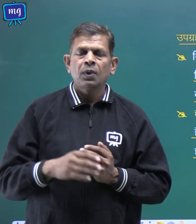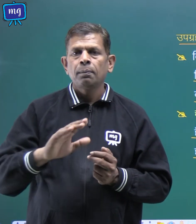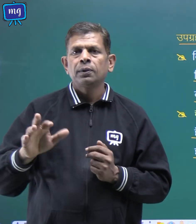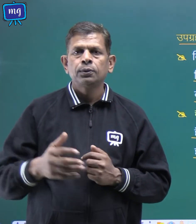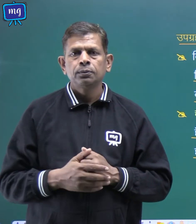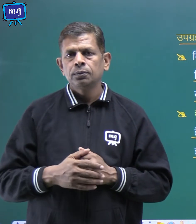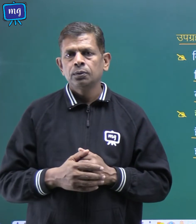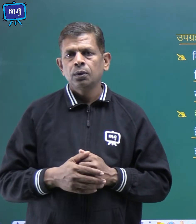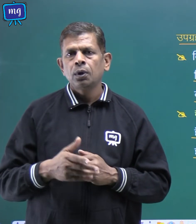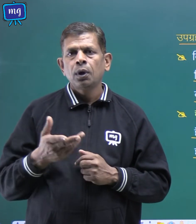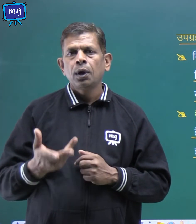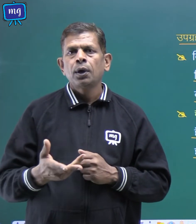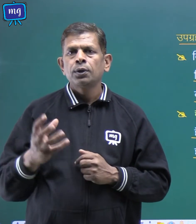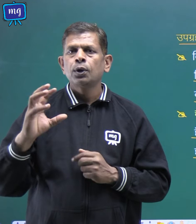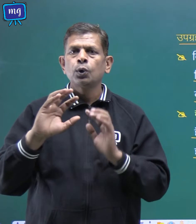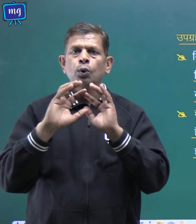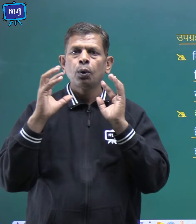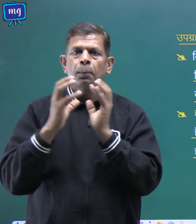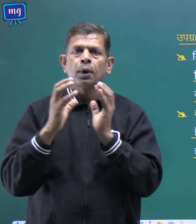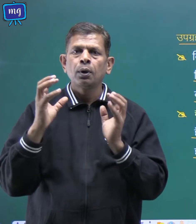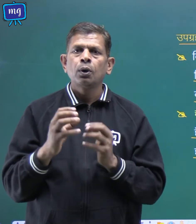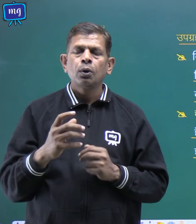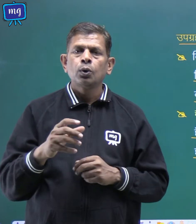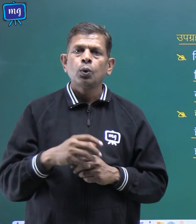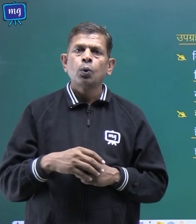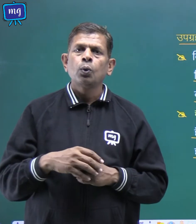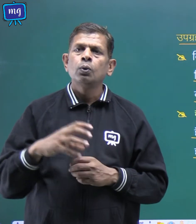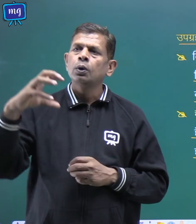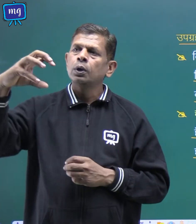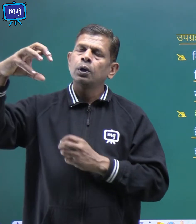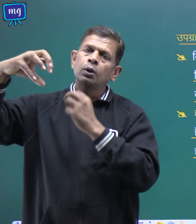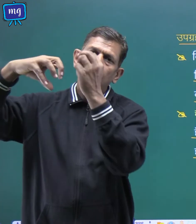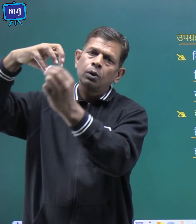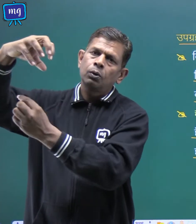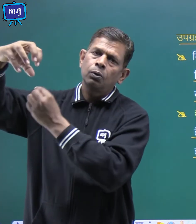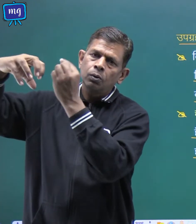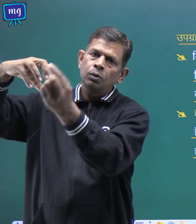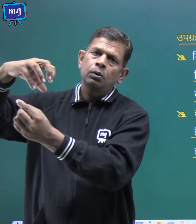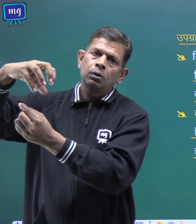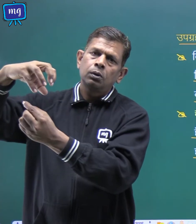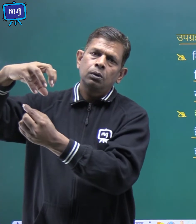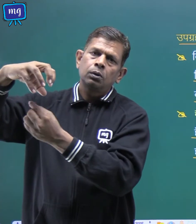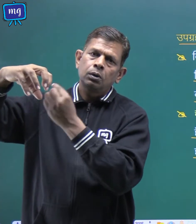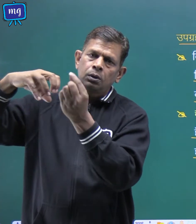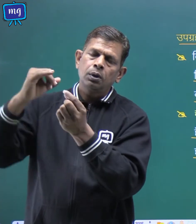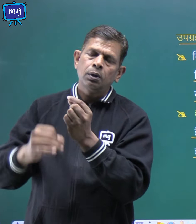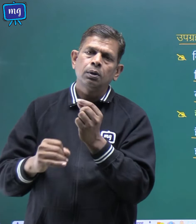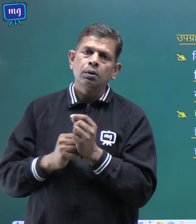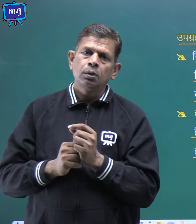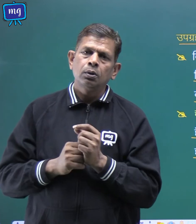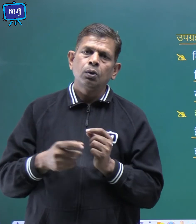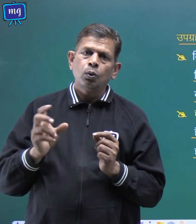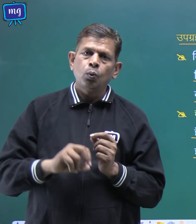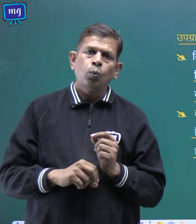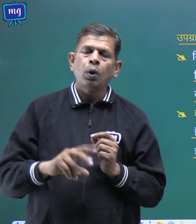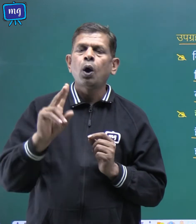बच्चों, ऐसे पिंड जो ग्रहों के चारों ओर चक्कर लगाते हैं,